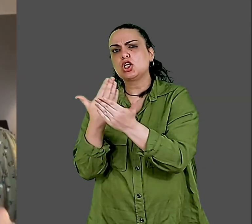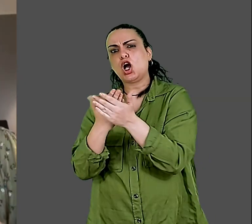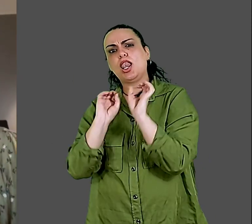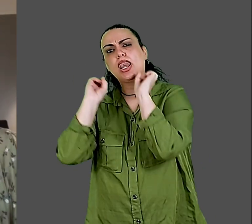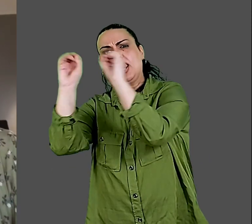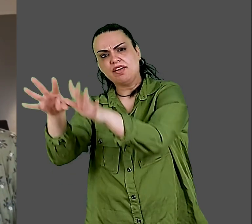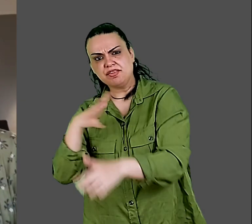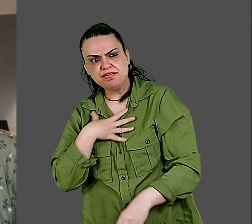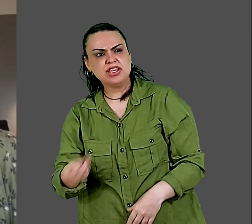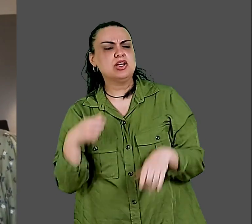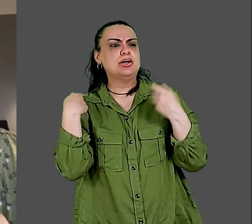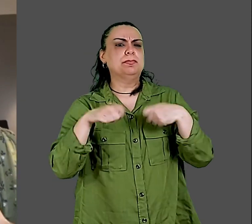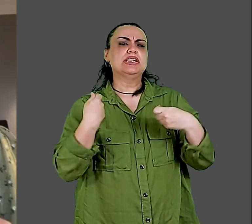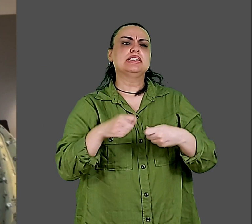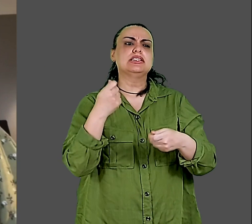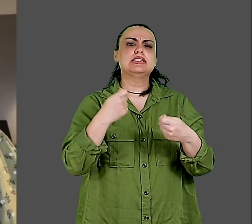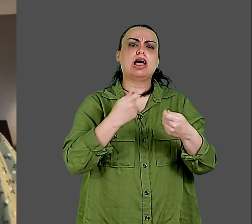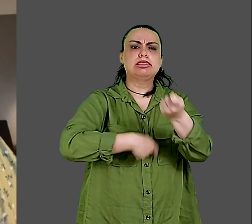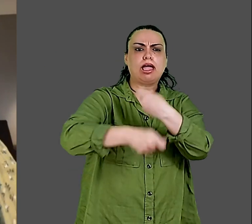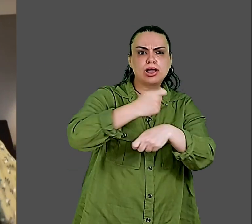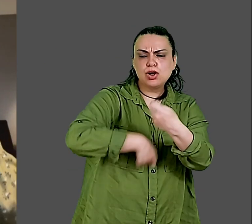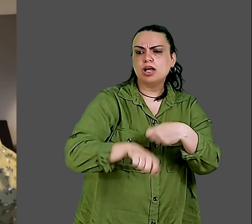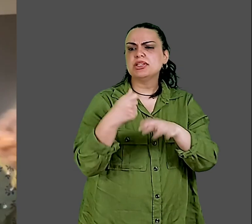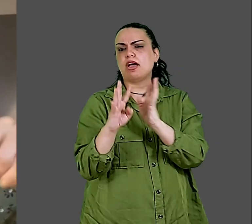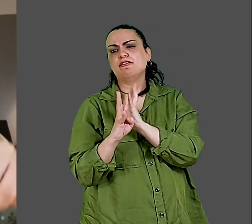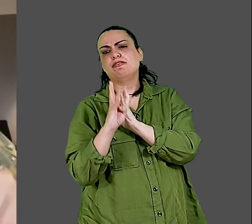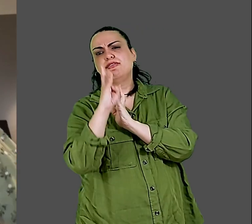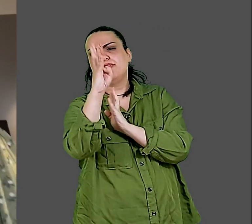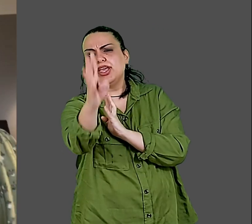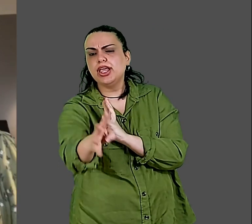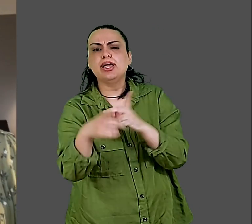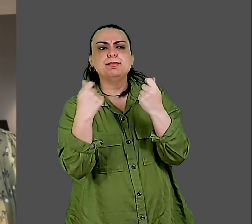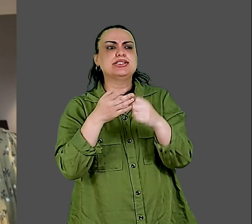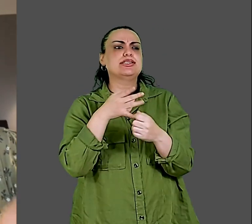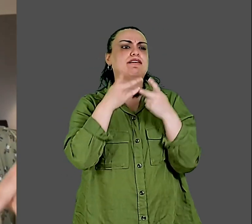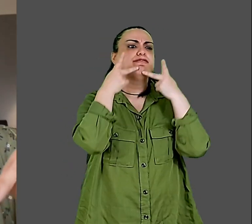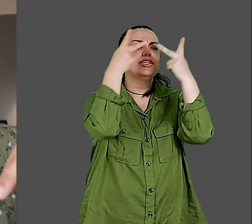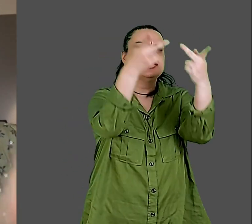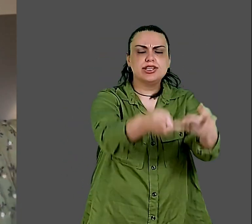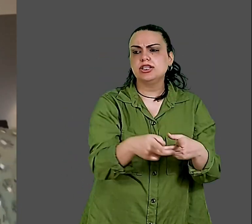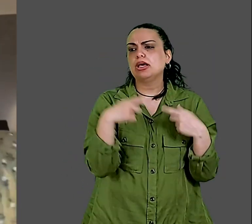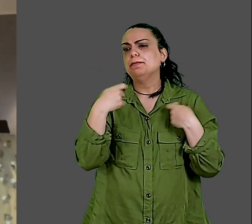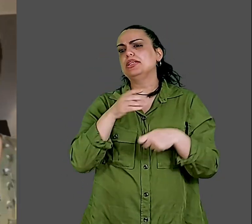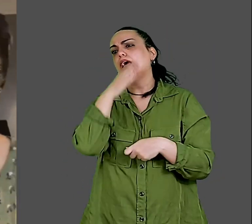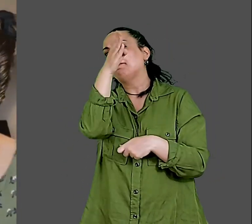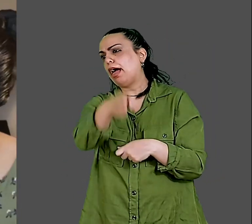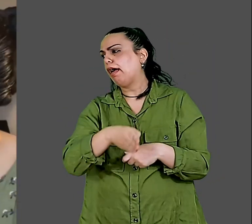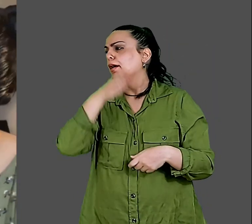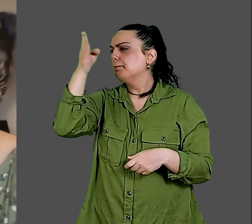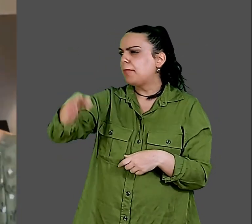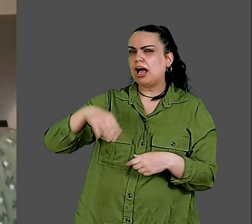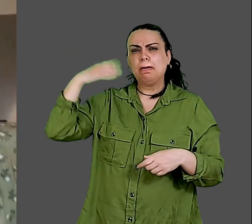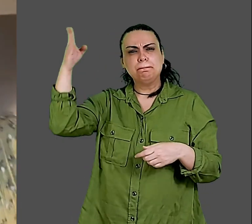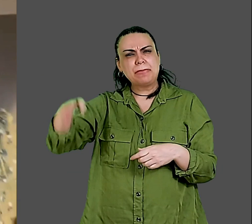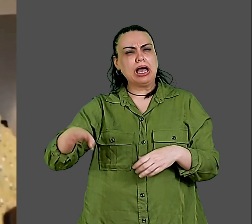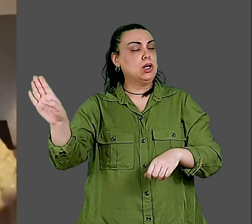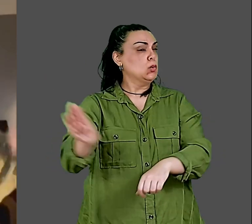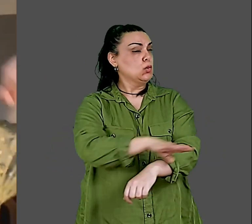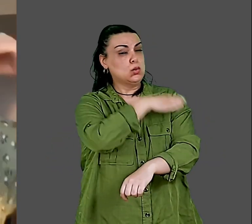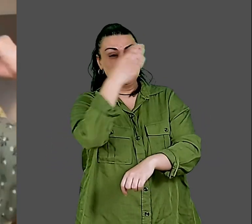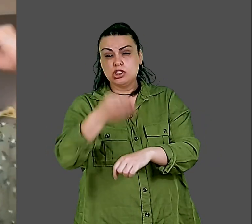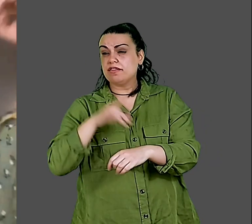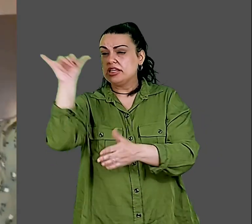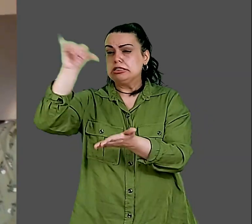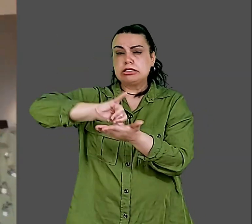as crianças para a escola, tem que fechar negócio, tem que ir para fila, tem que fazer visita, tem que ir para isso, tem que ir para